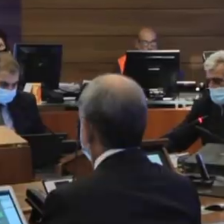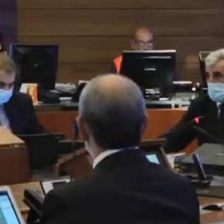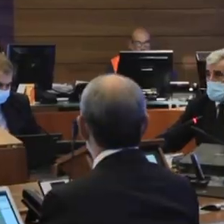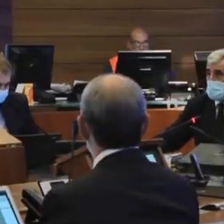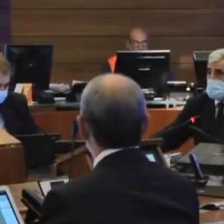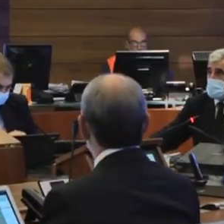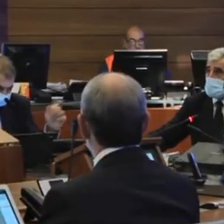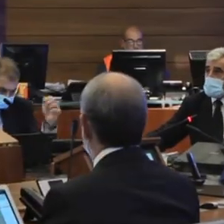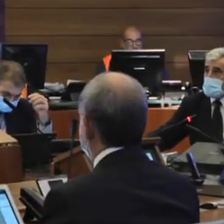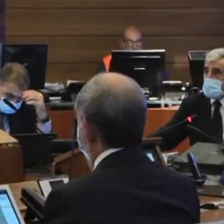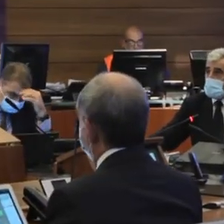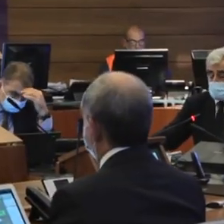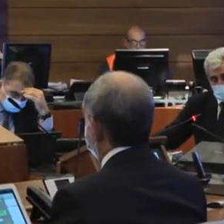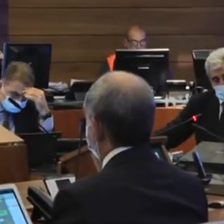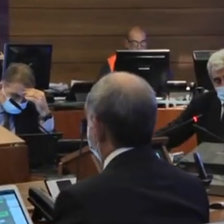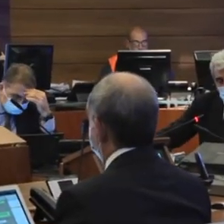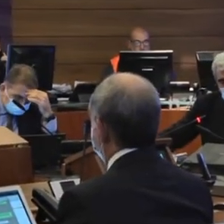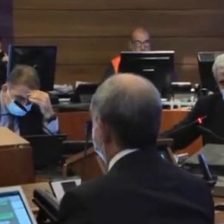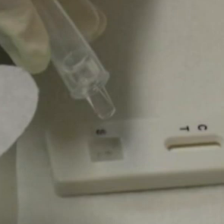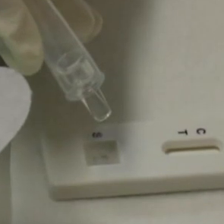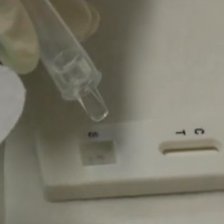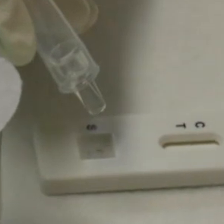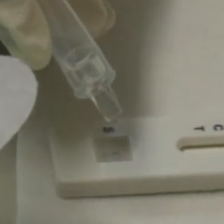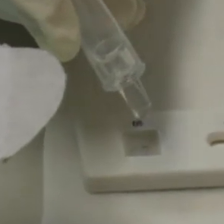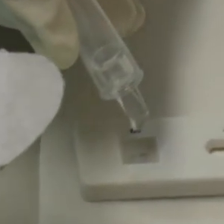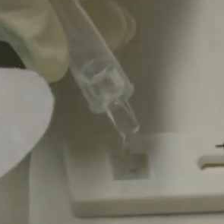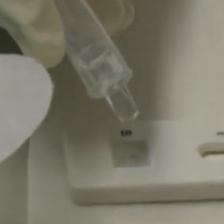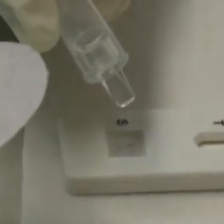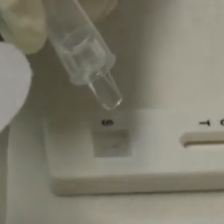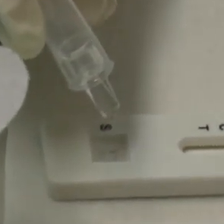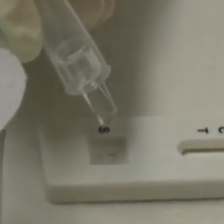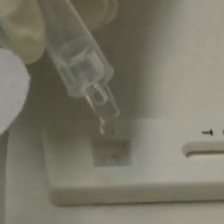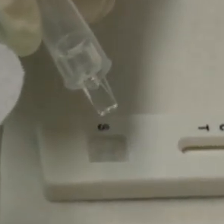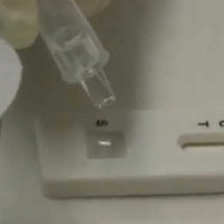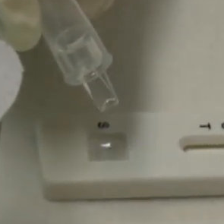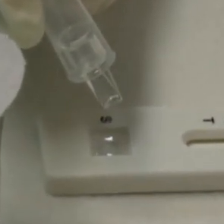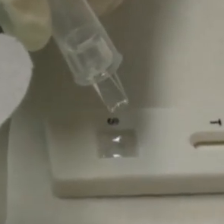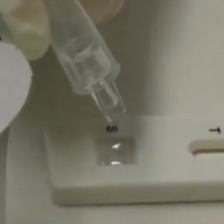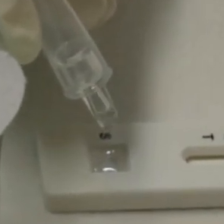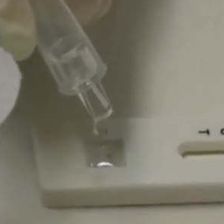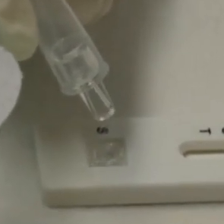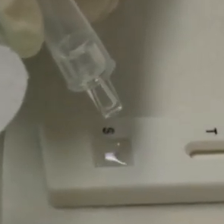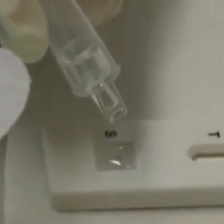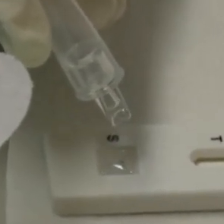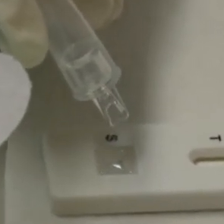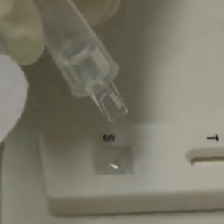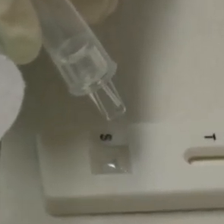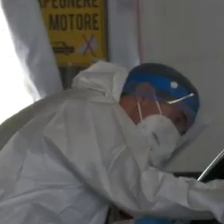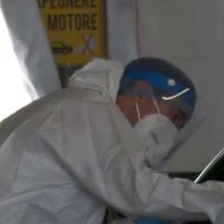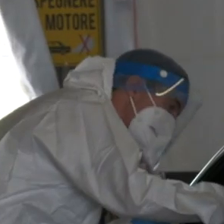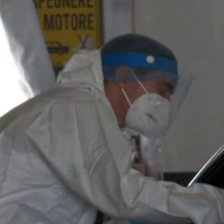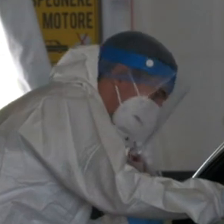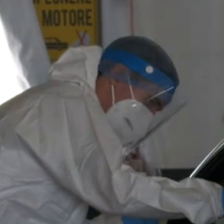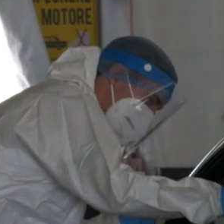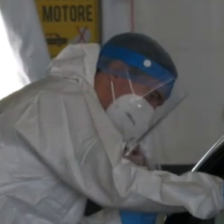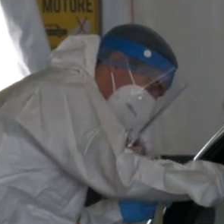governo. Tra le note principali la proposta di modificare la definizione di caso, di sdoganare i tamponi fai da te e di modificare ancora